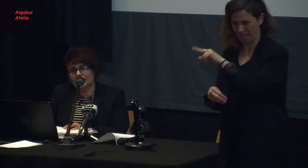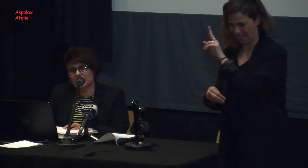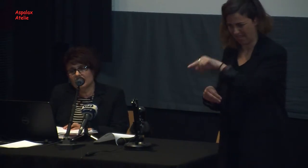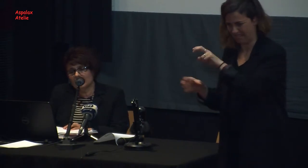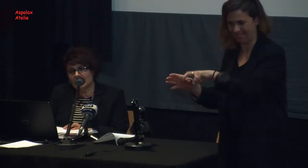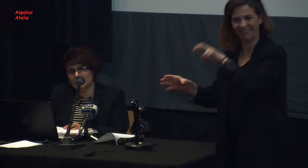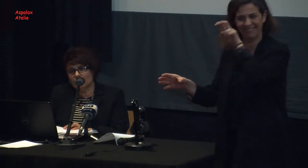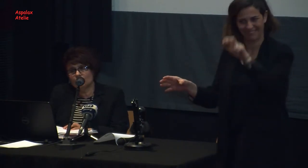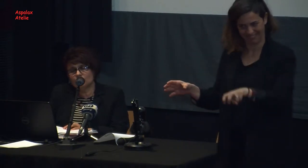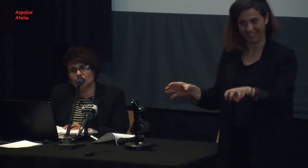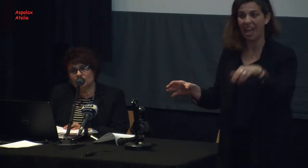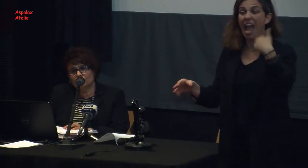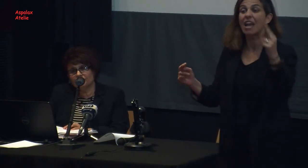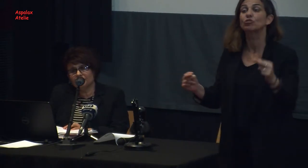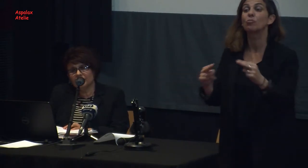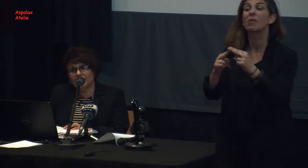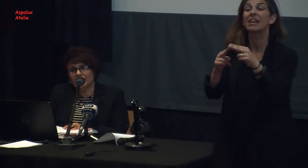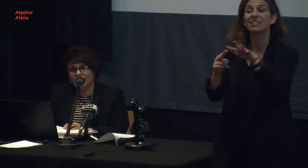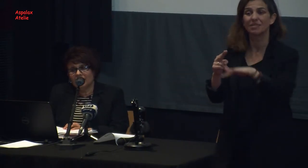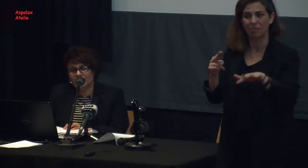Παρίσι, όπου